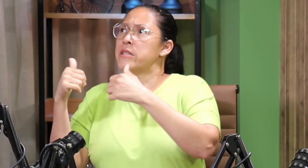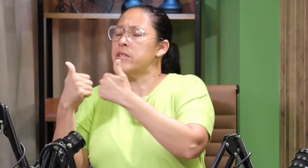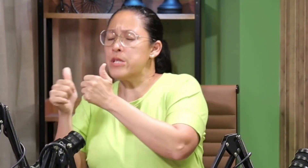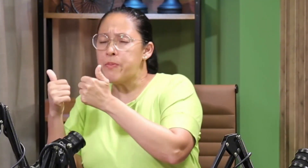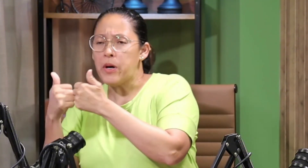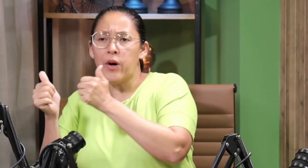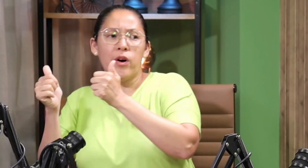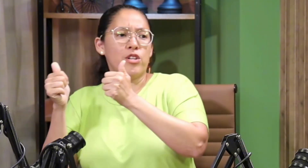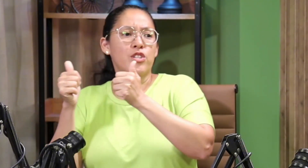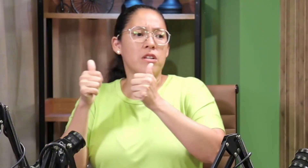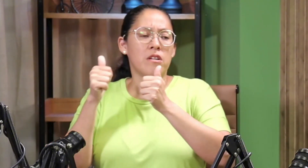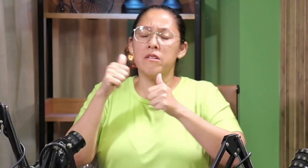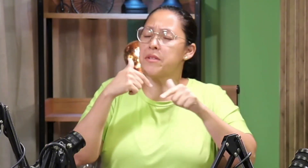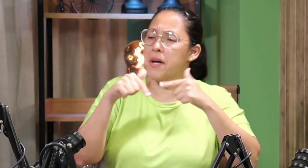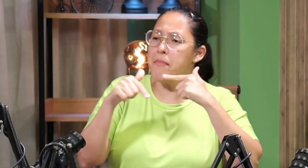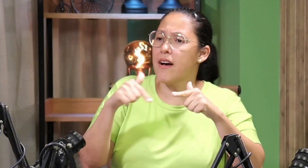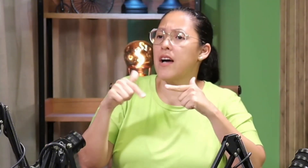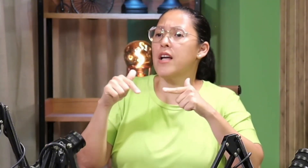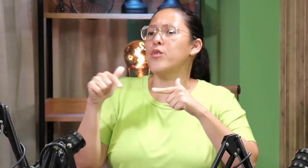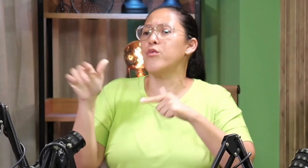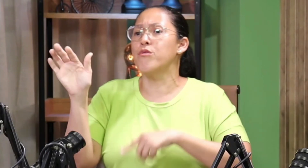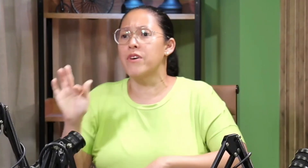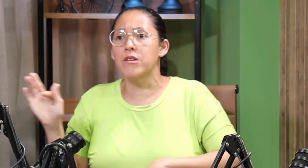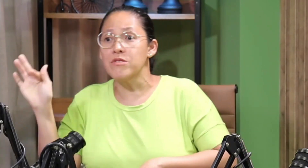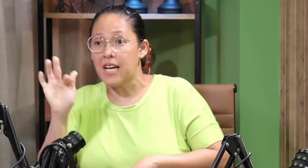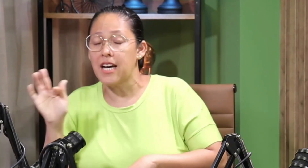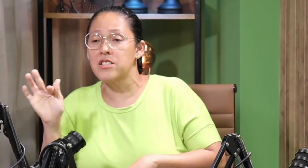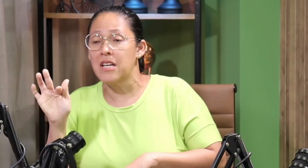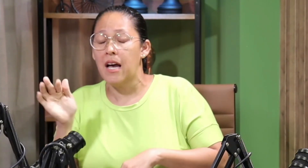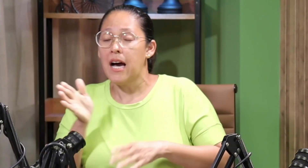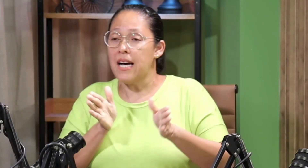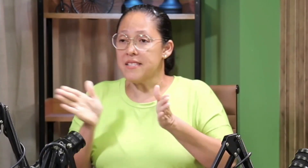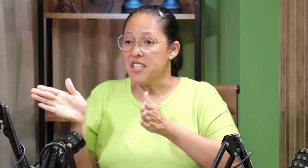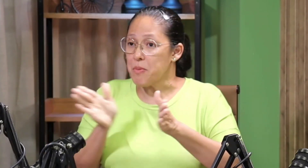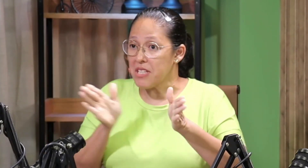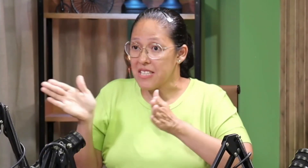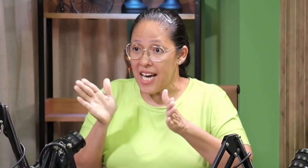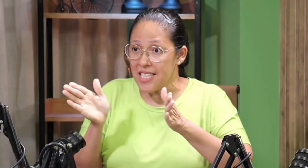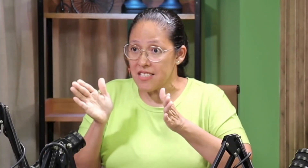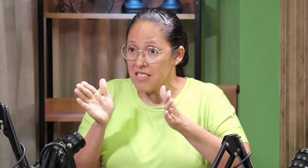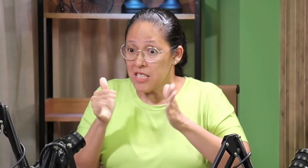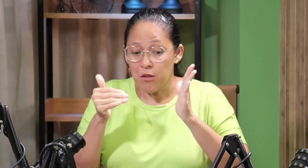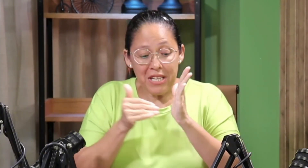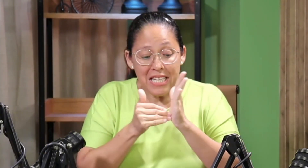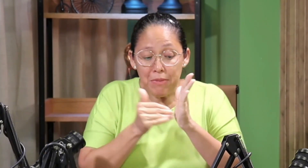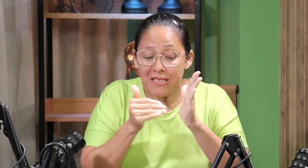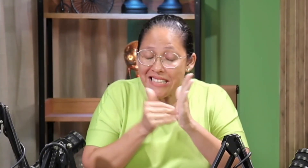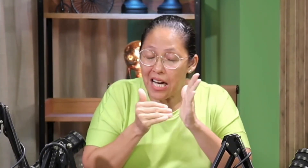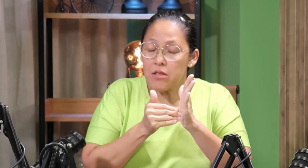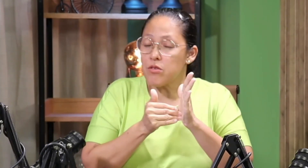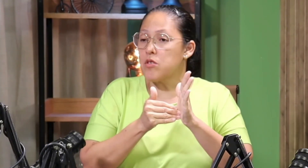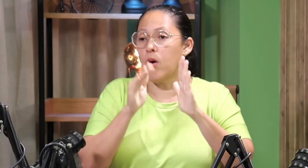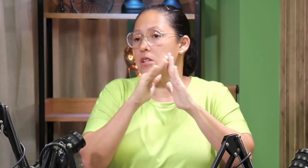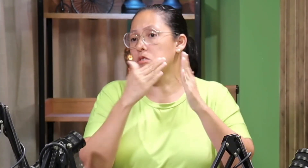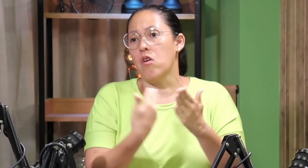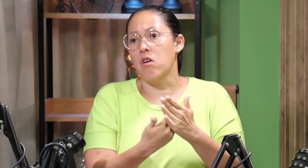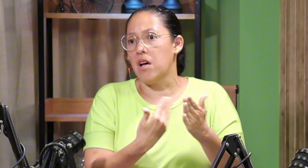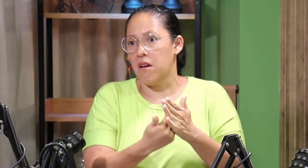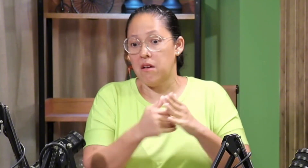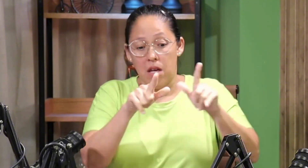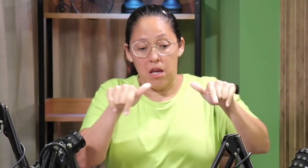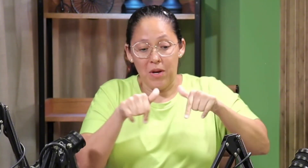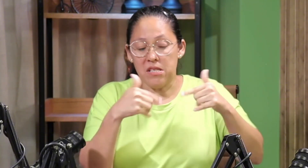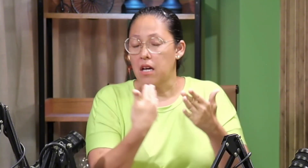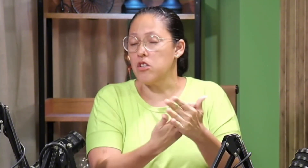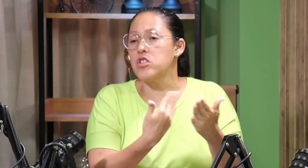banco, transporte, trabalho, faculdade. A acessibilidade não fica limitado só à